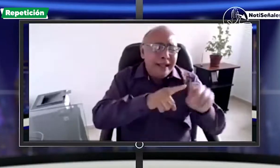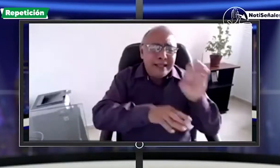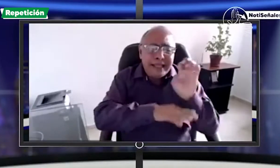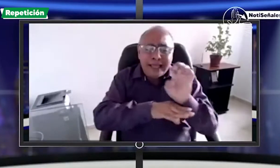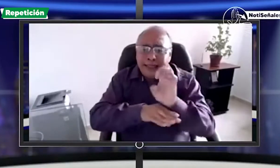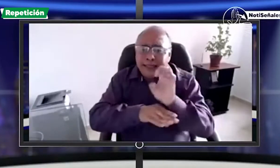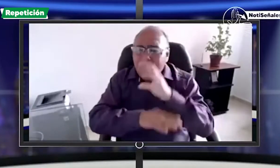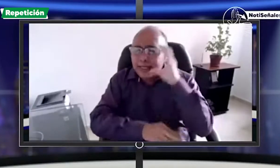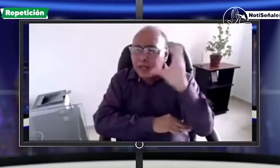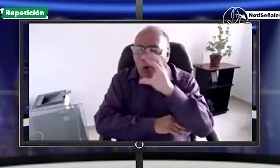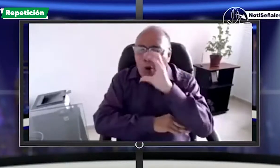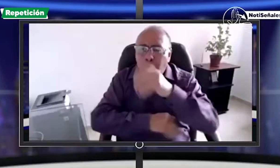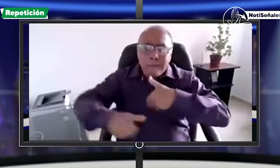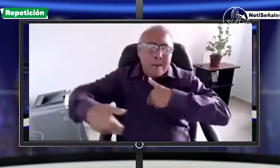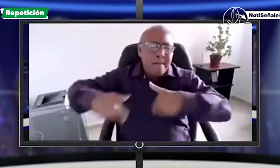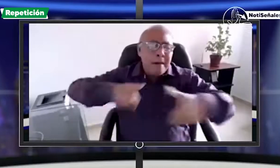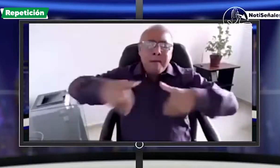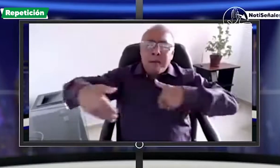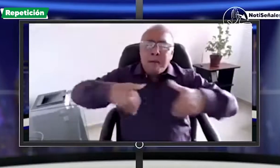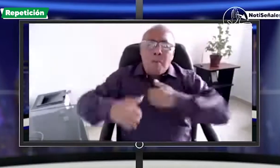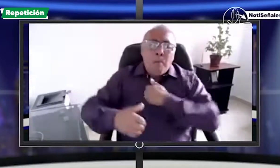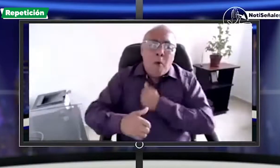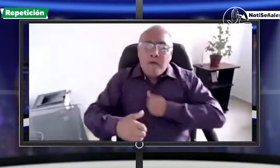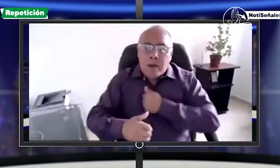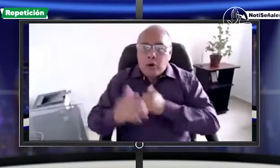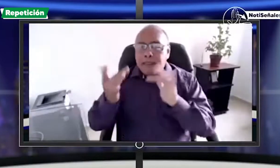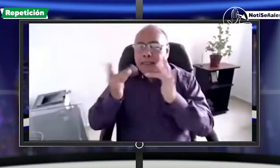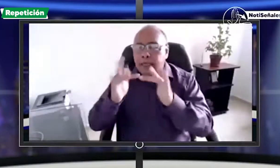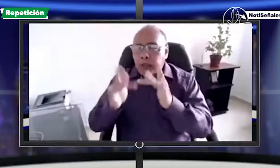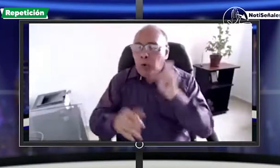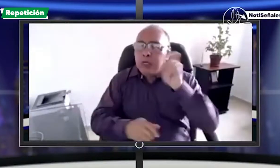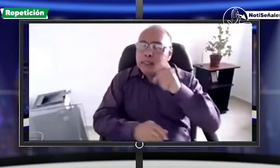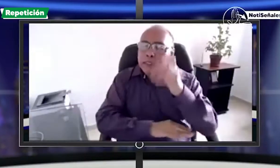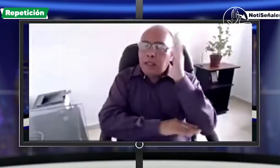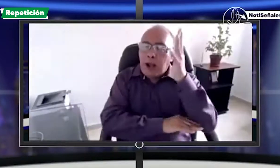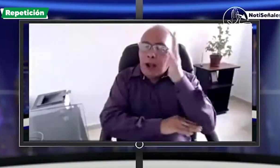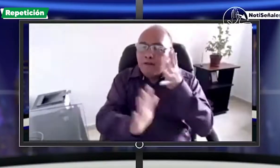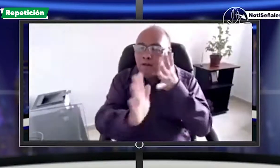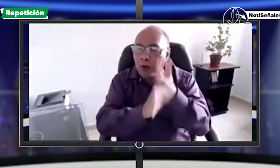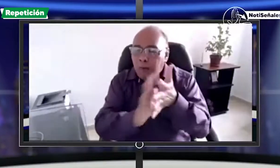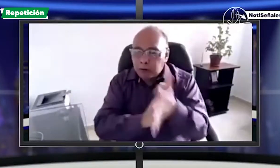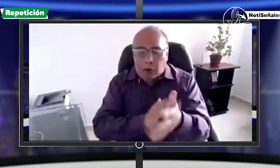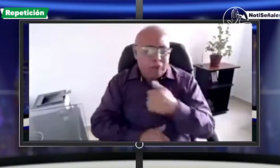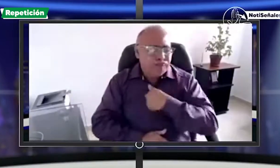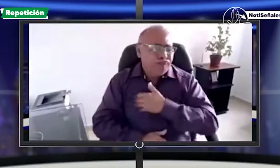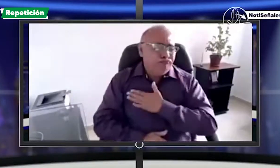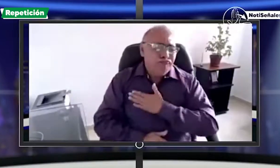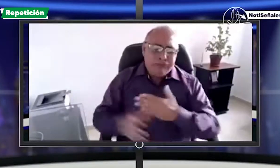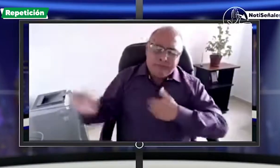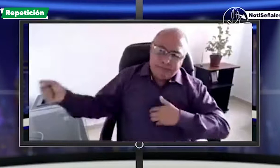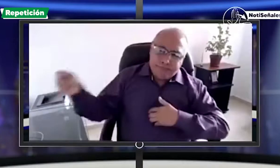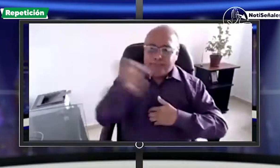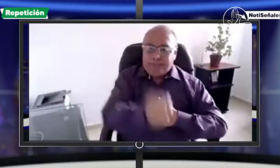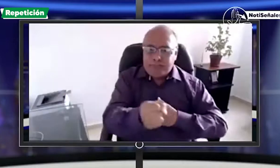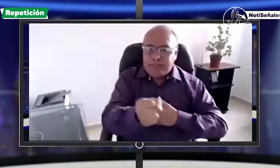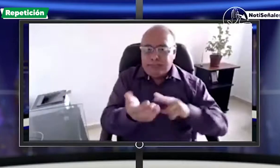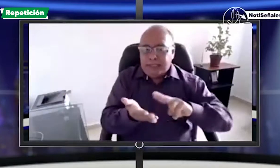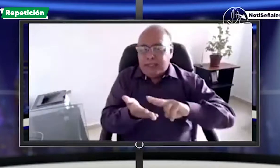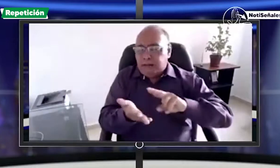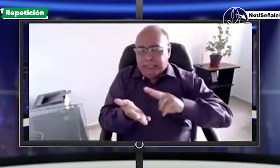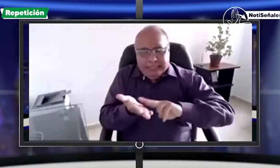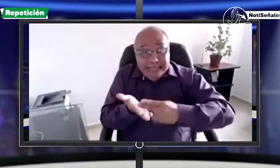replicarle a quienes nos están viendo en este momento cualquier persona o entidad que siempre que necesiten una